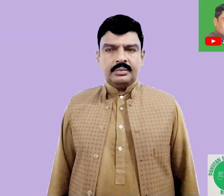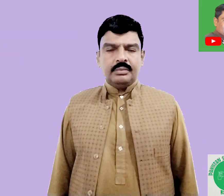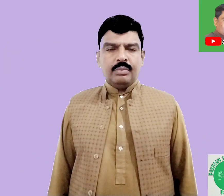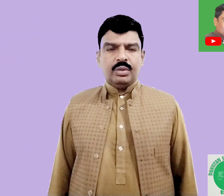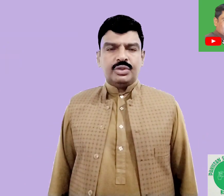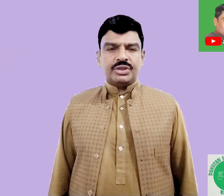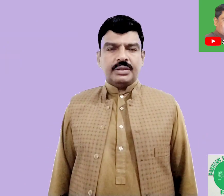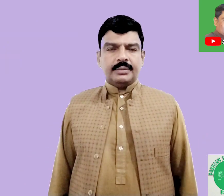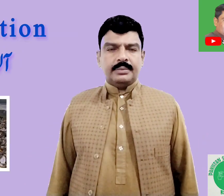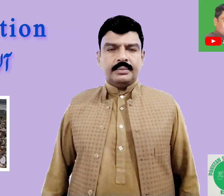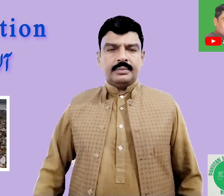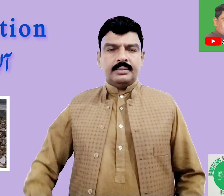पोल्यूशन,